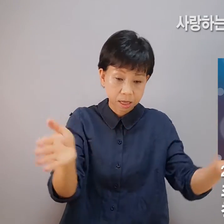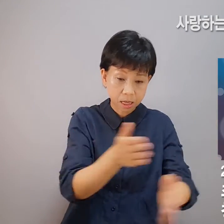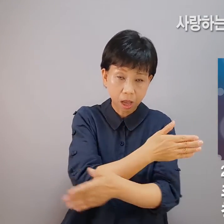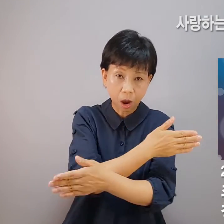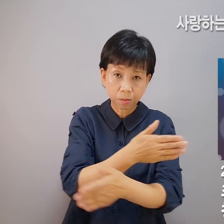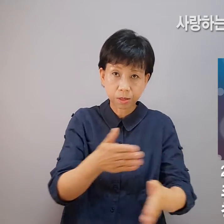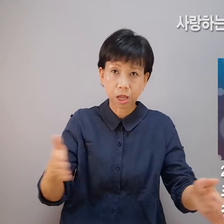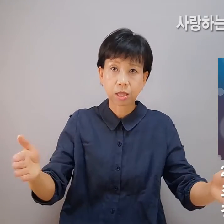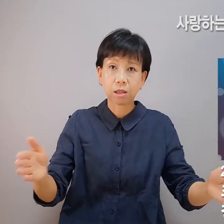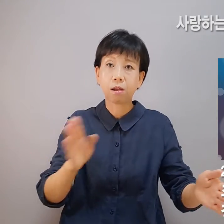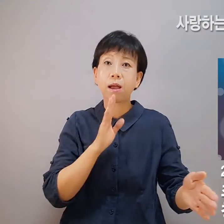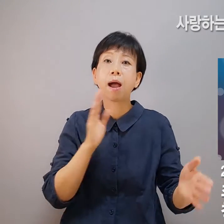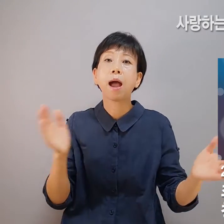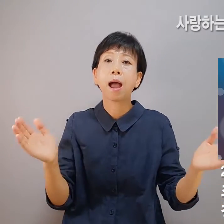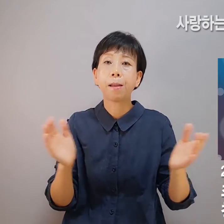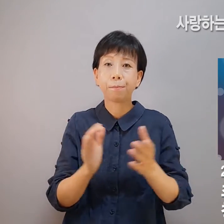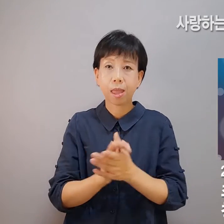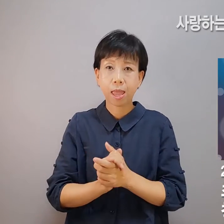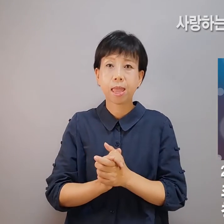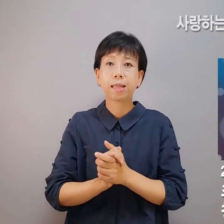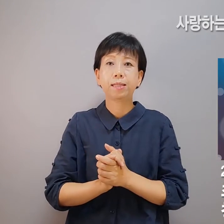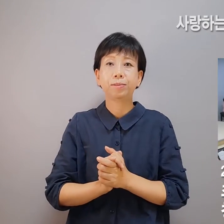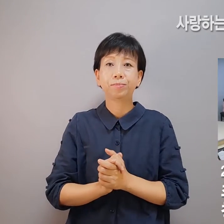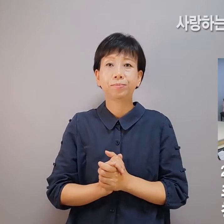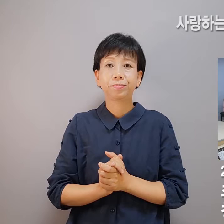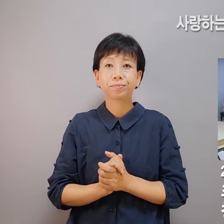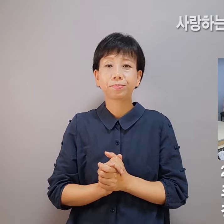아니하였더라. 아멘.